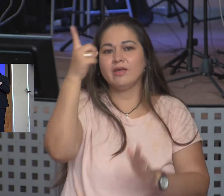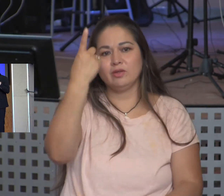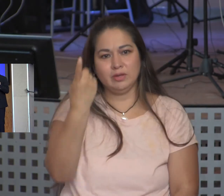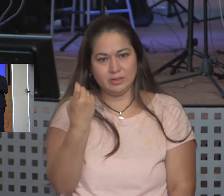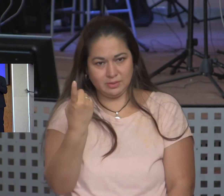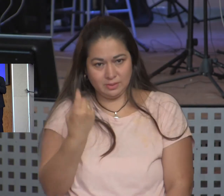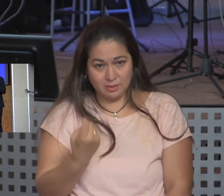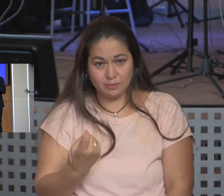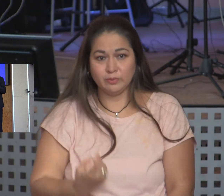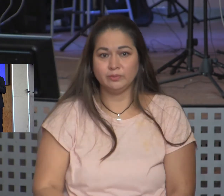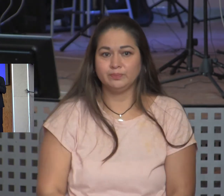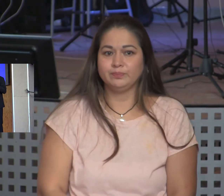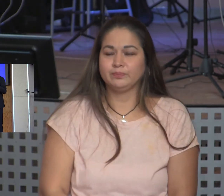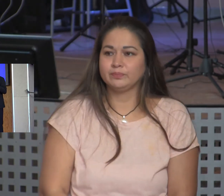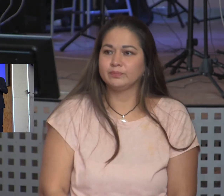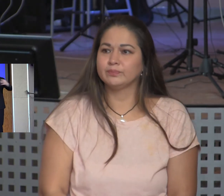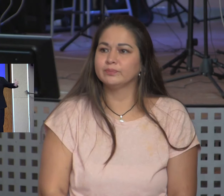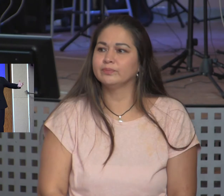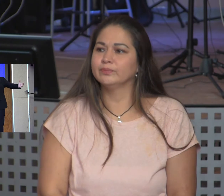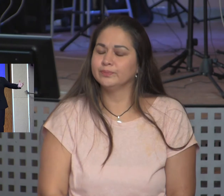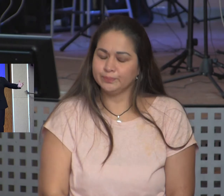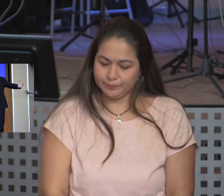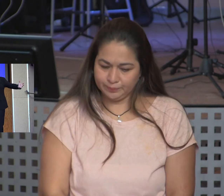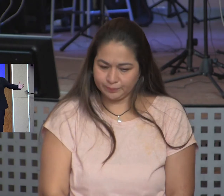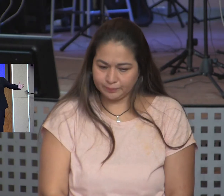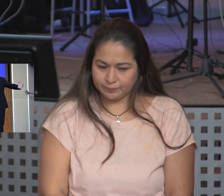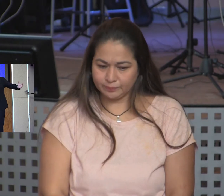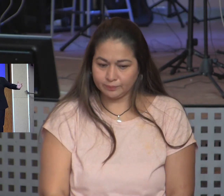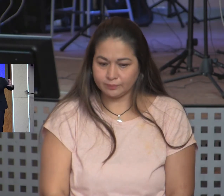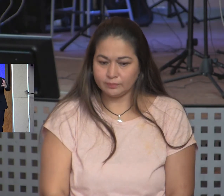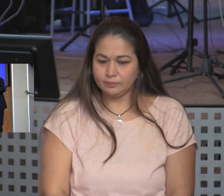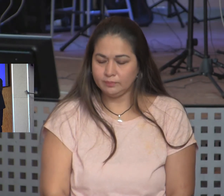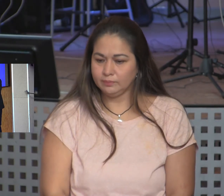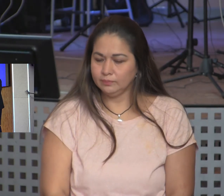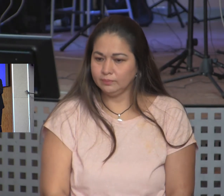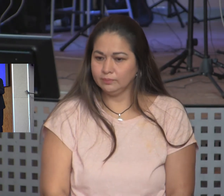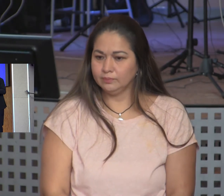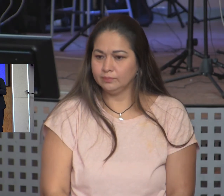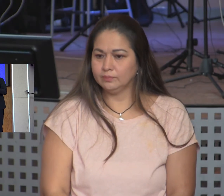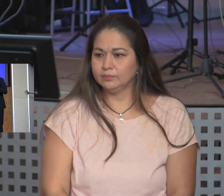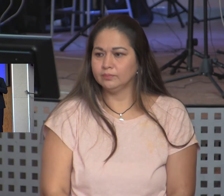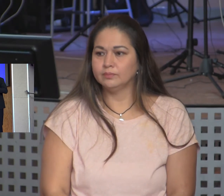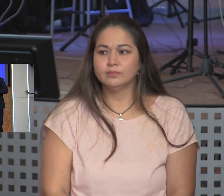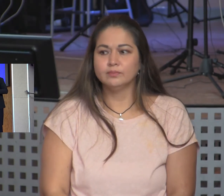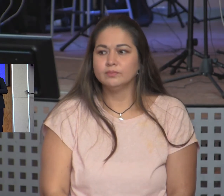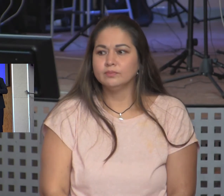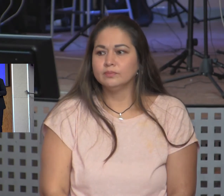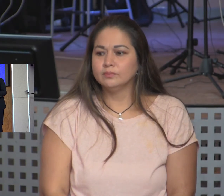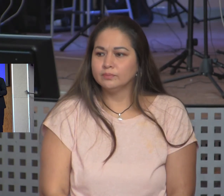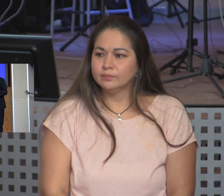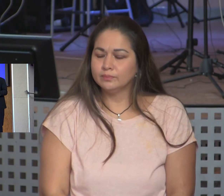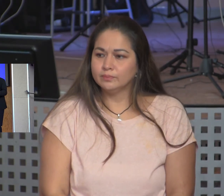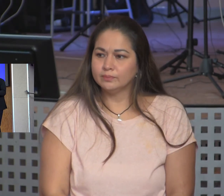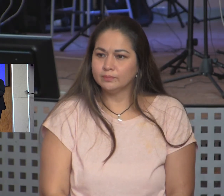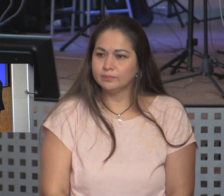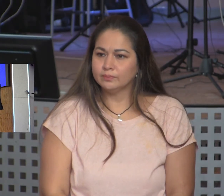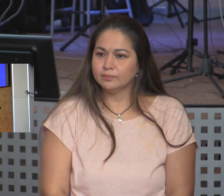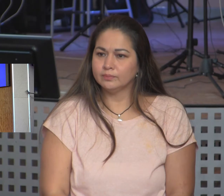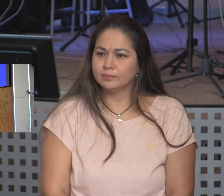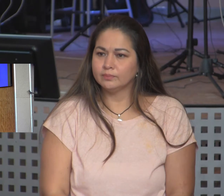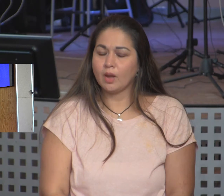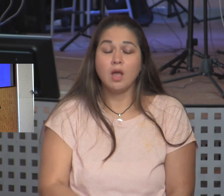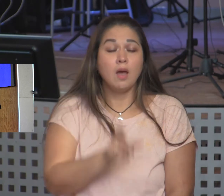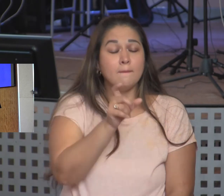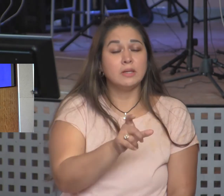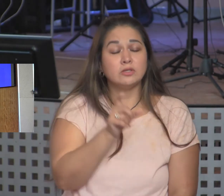oír de esta manera. Mateo está oyendo lo mismo. Todos, no va a importar su carácter, no va a importar